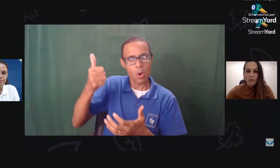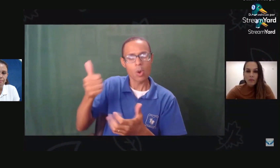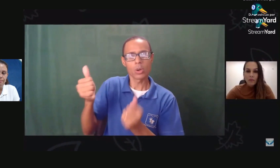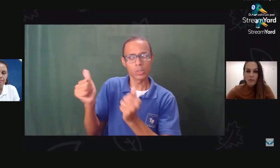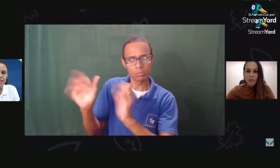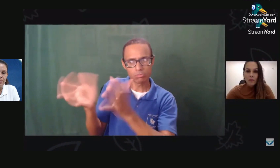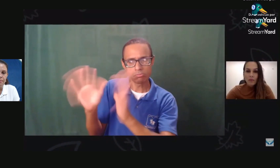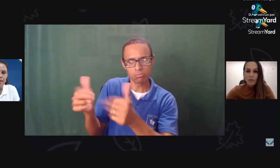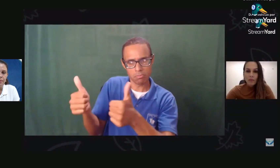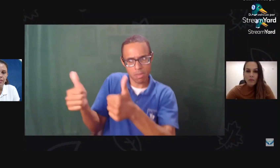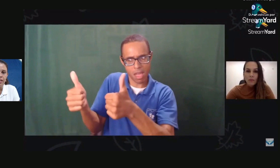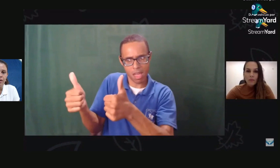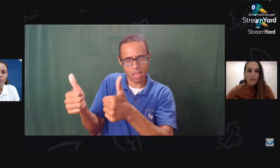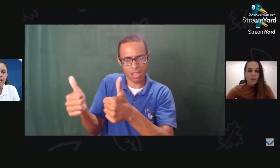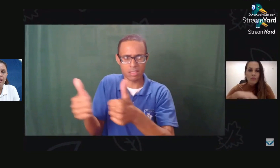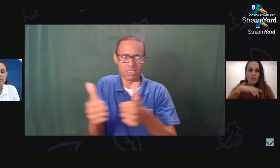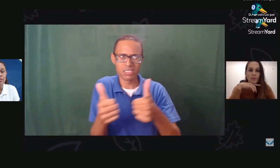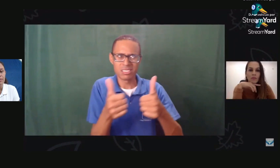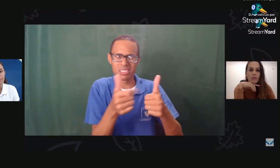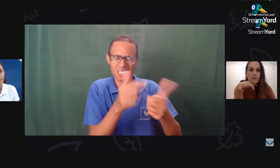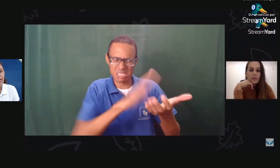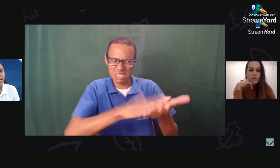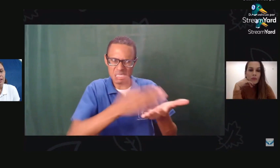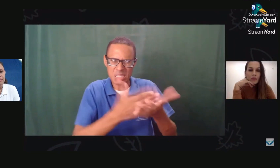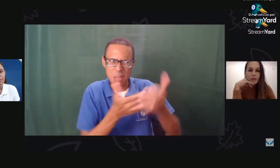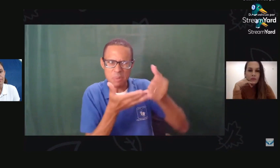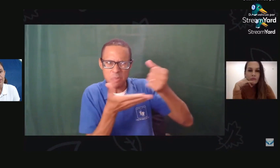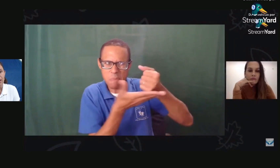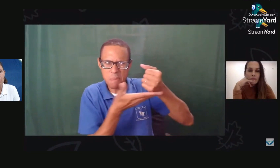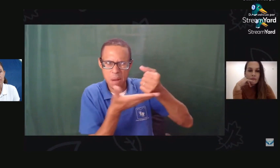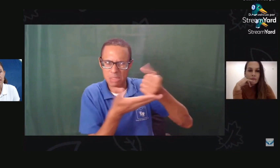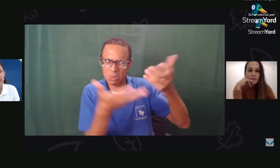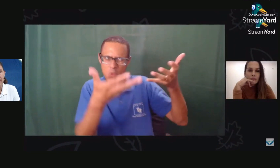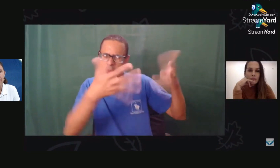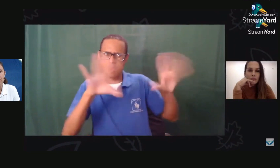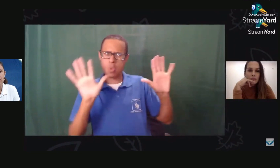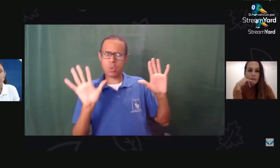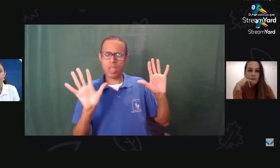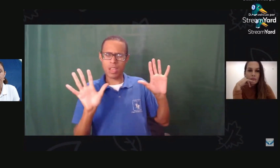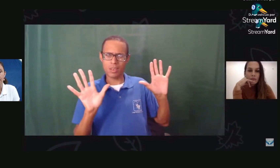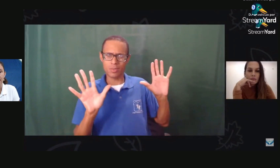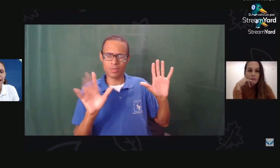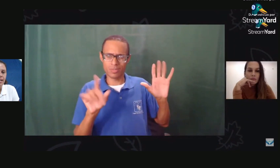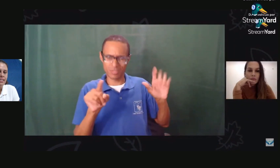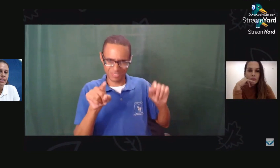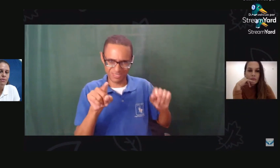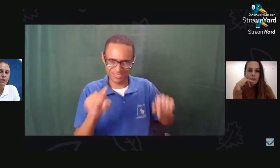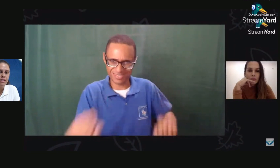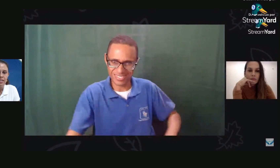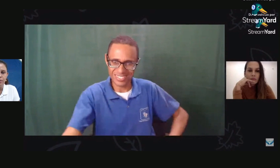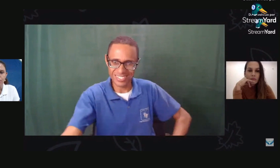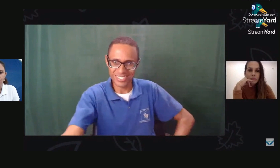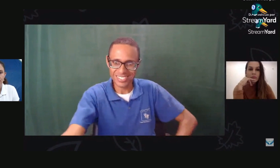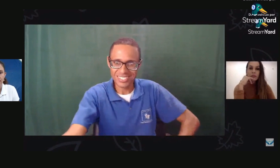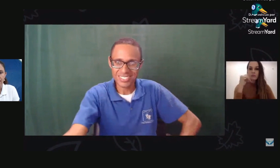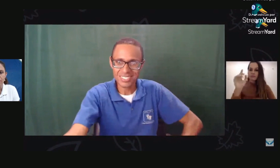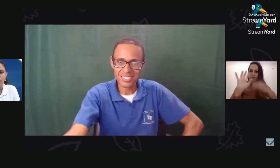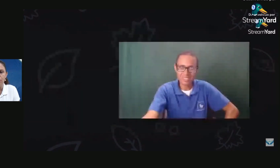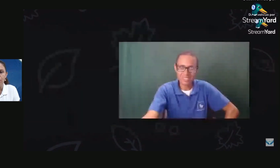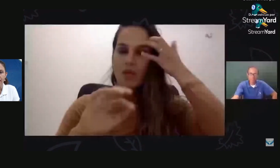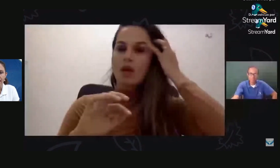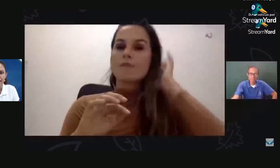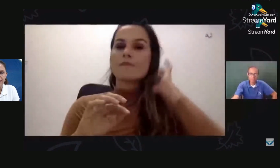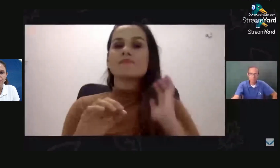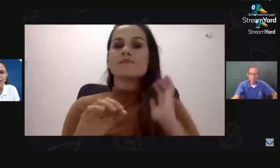você percebeu então, né? Você via alguns intérpretes de forma básica, via alguns intérpretes